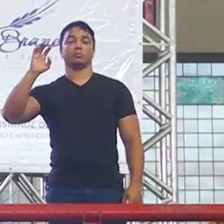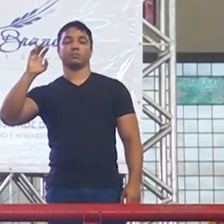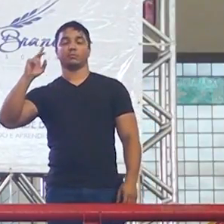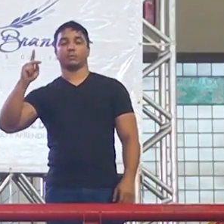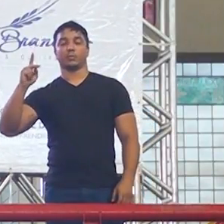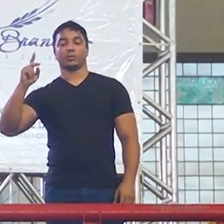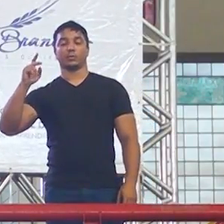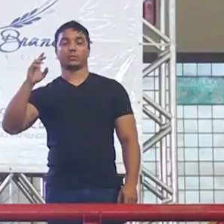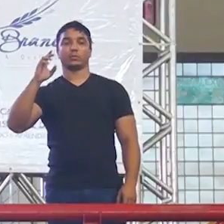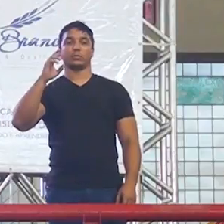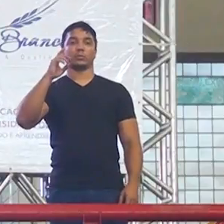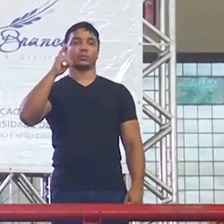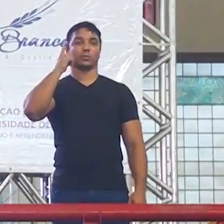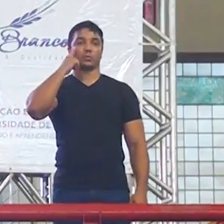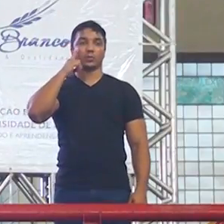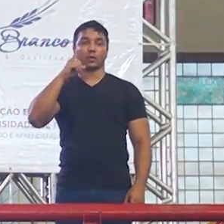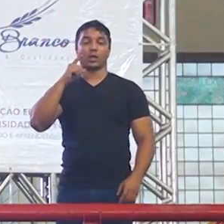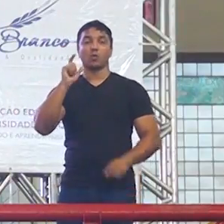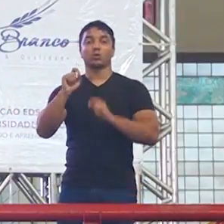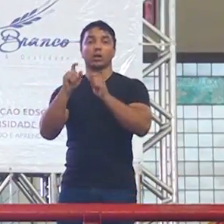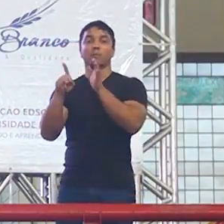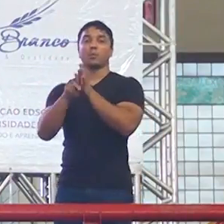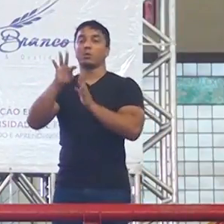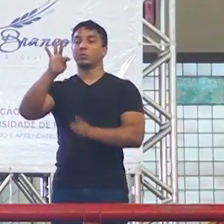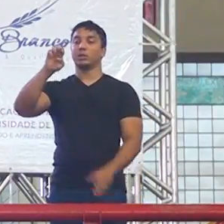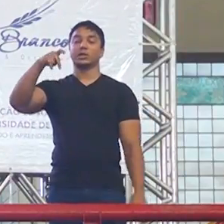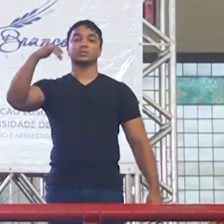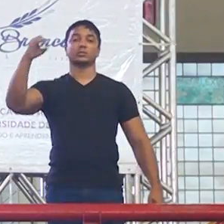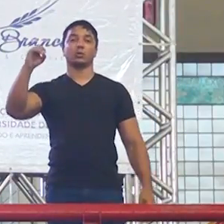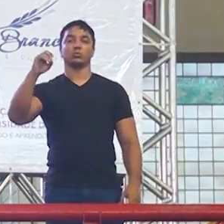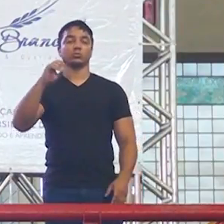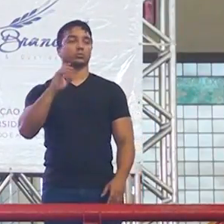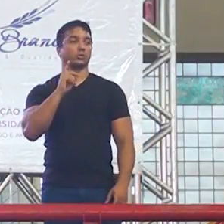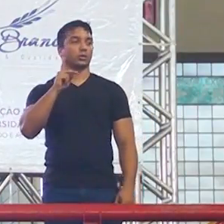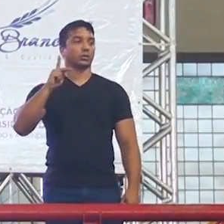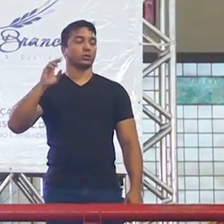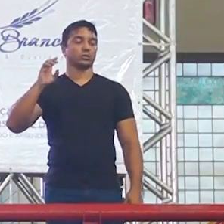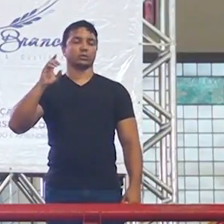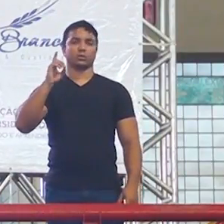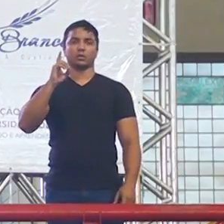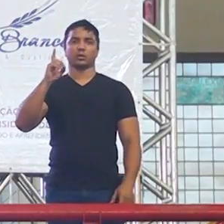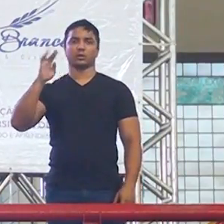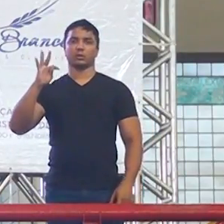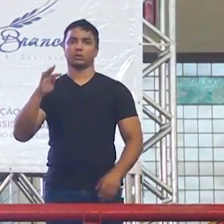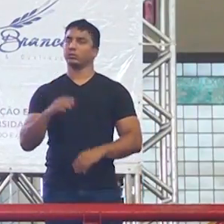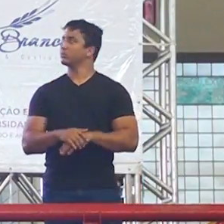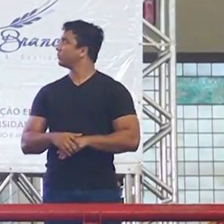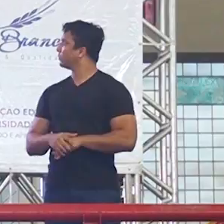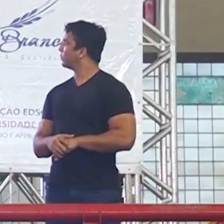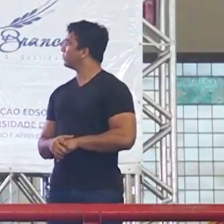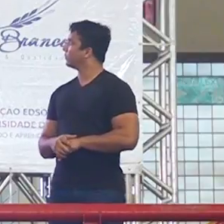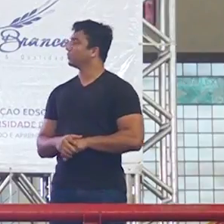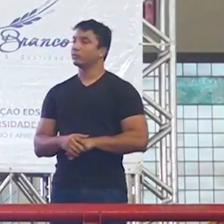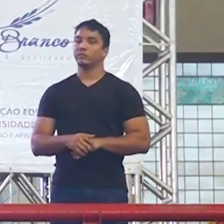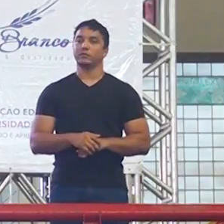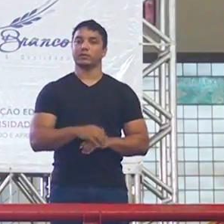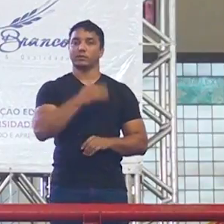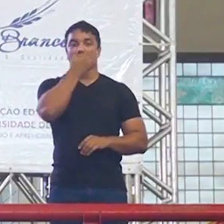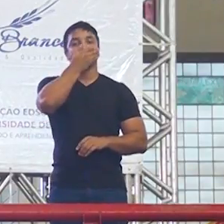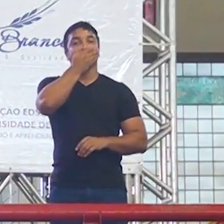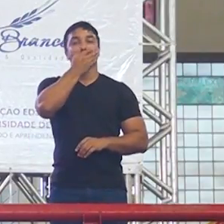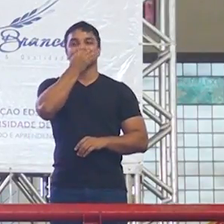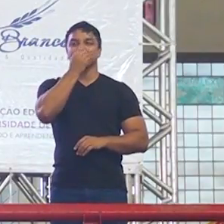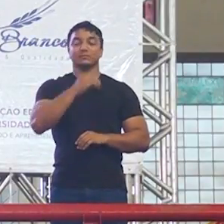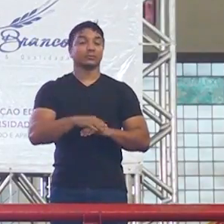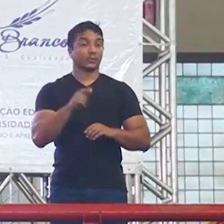DDP. Ou então, tensão. Ei, galera. Ei. Essa ducha elétrica foi em Fortaleza?